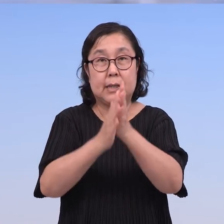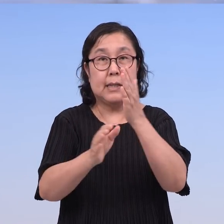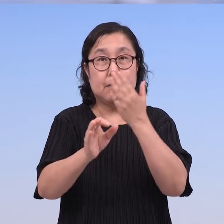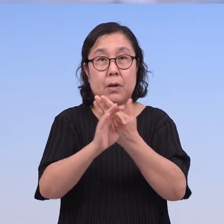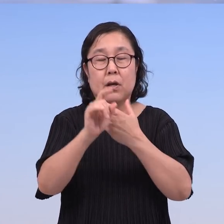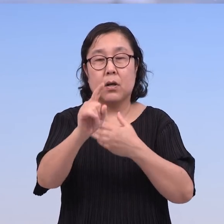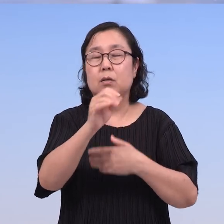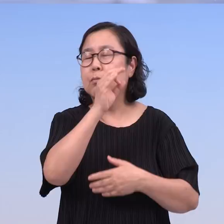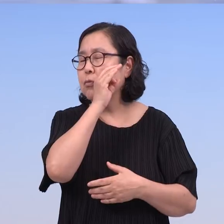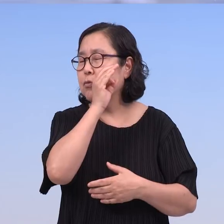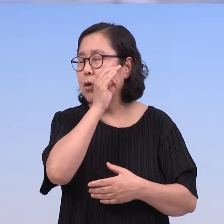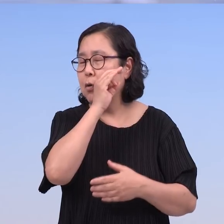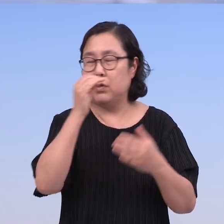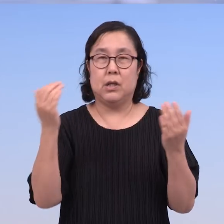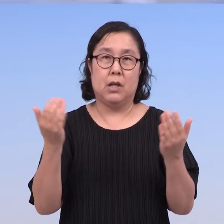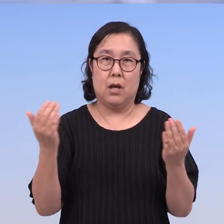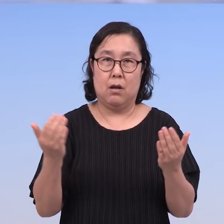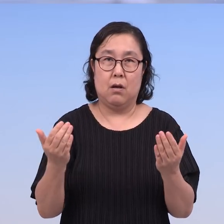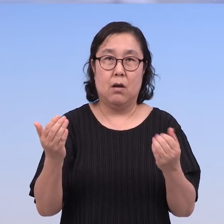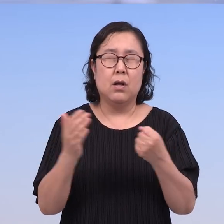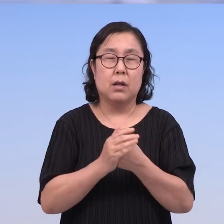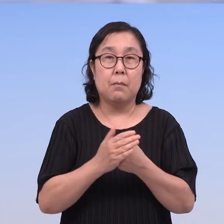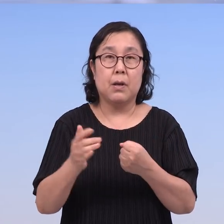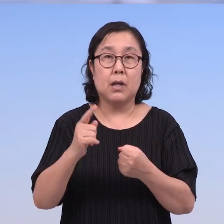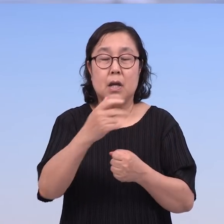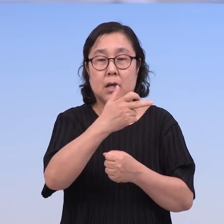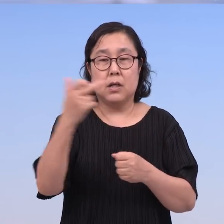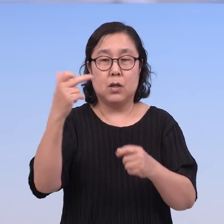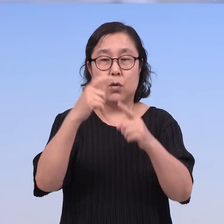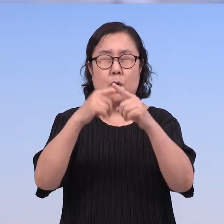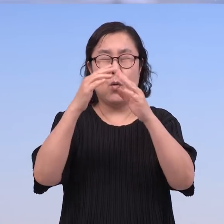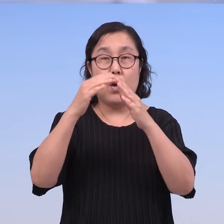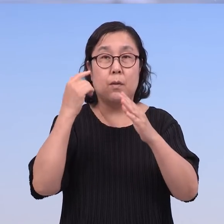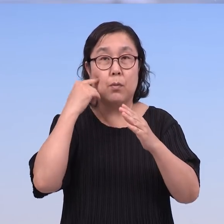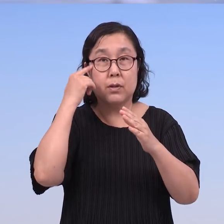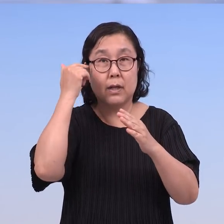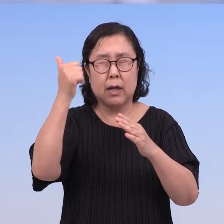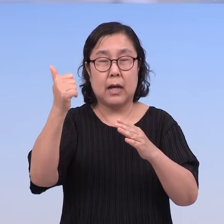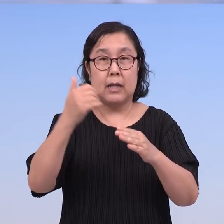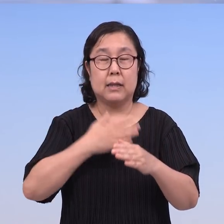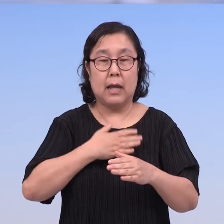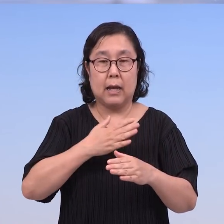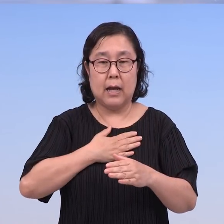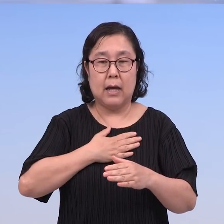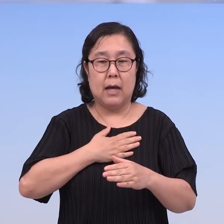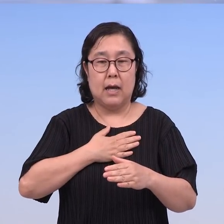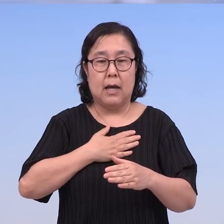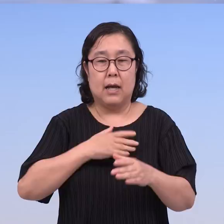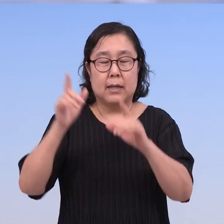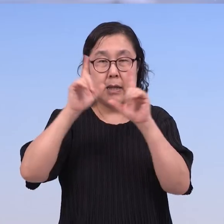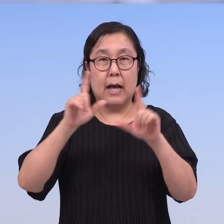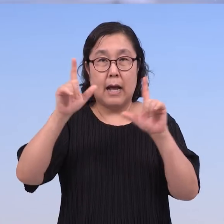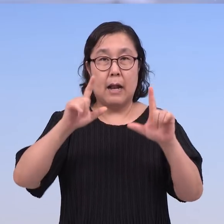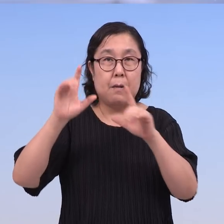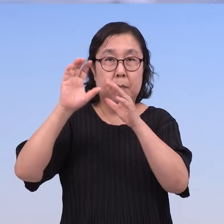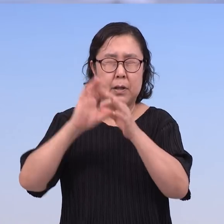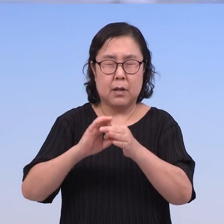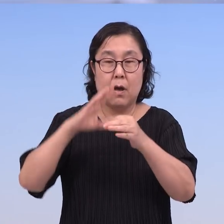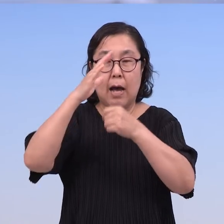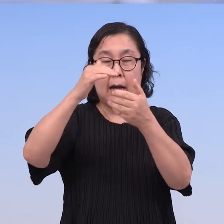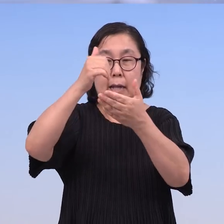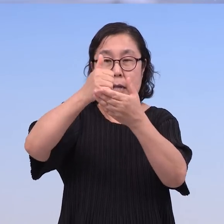일이라는 거예요. 오늘 이렇게 큰 교회 목사랍시고 제가 거들먹거리고 다니면서 제 하나님